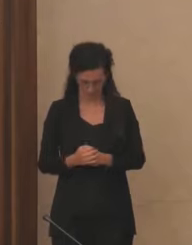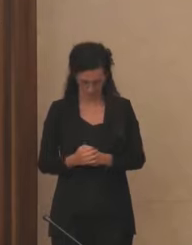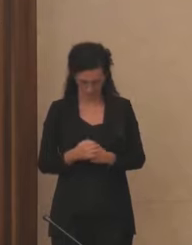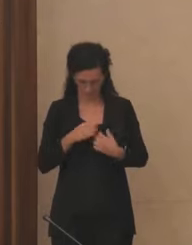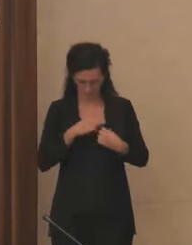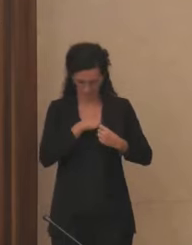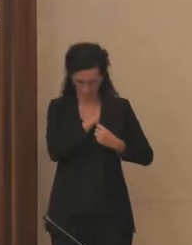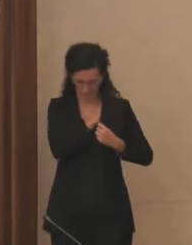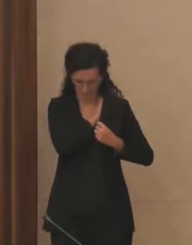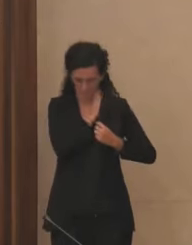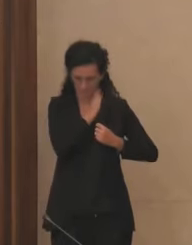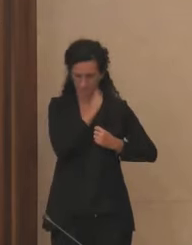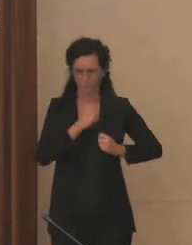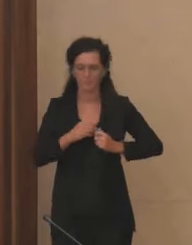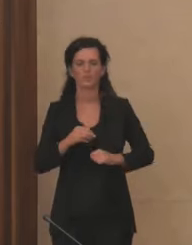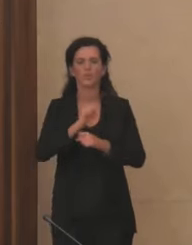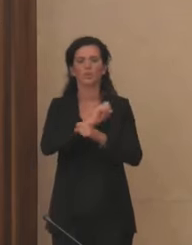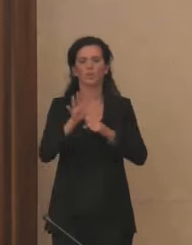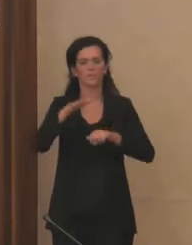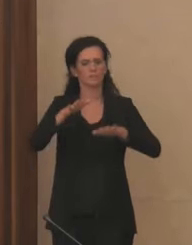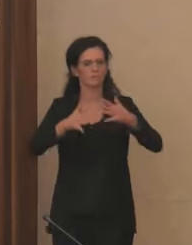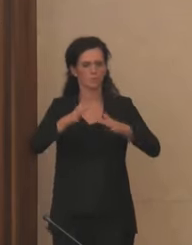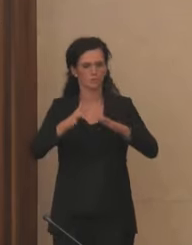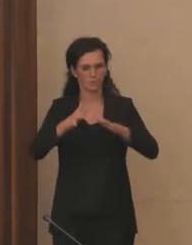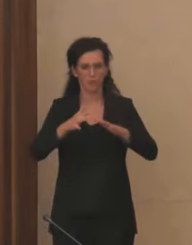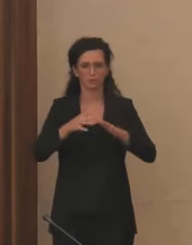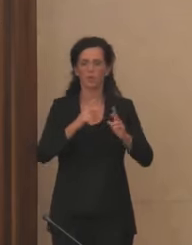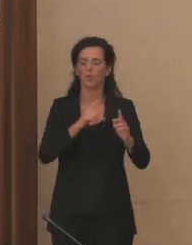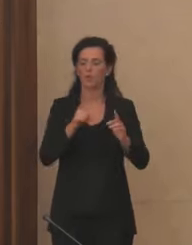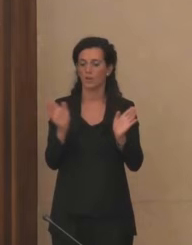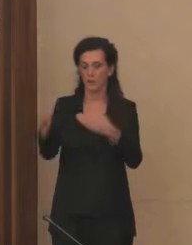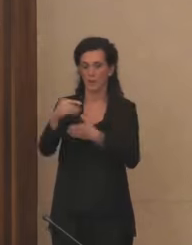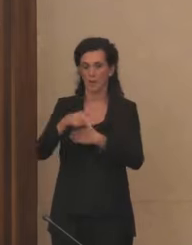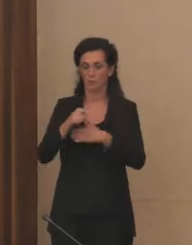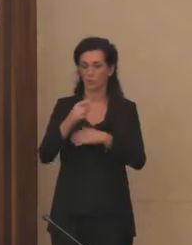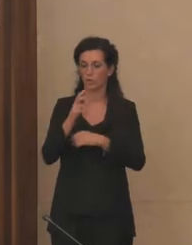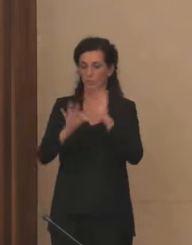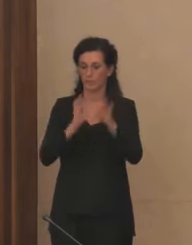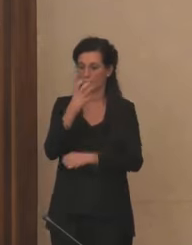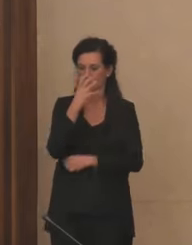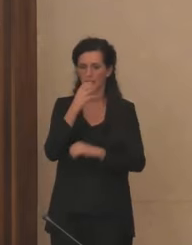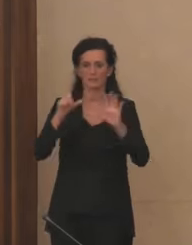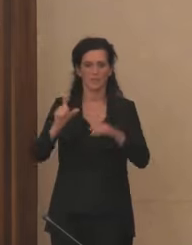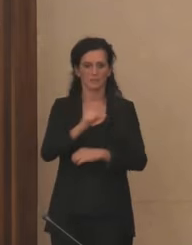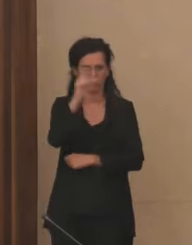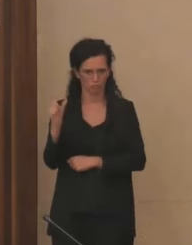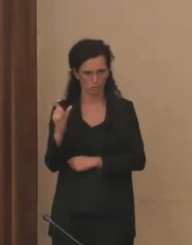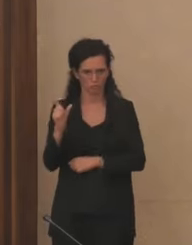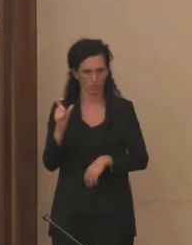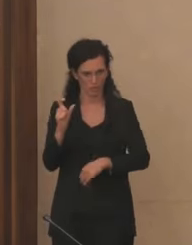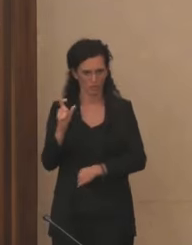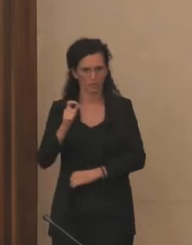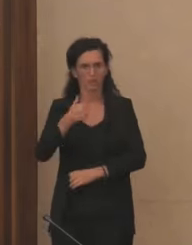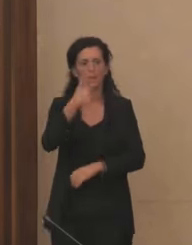Covid moderato, cioè 7 giorni in un reparto di medicina interna, ammontano a 9.795 euro.